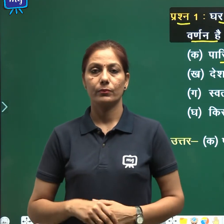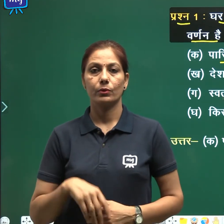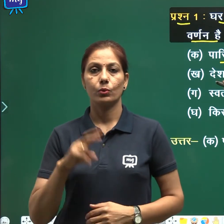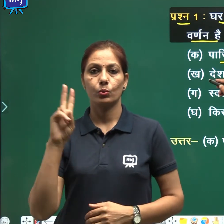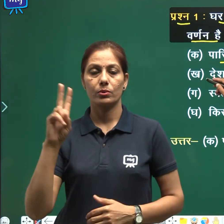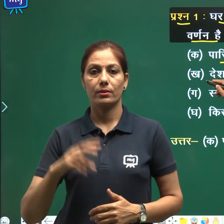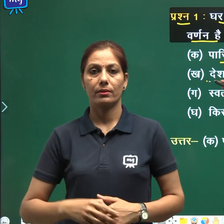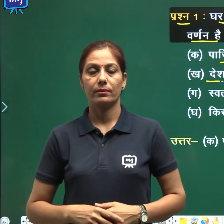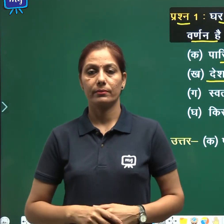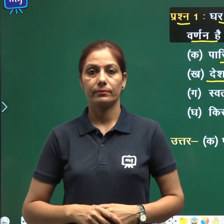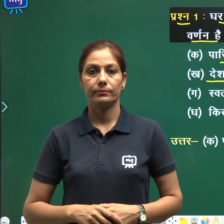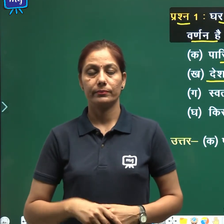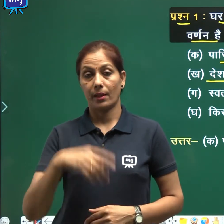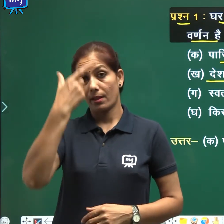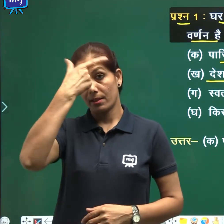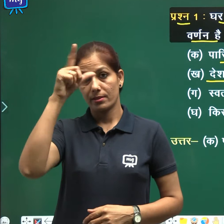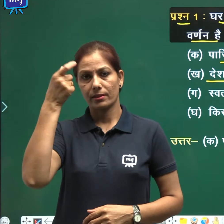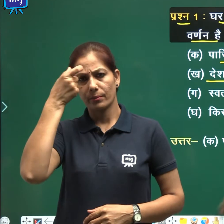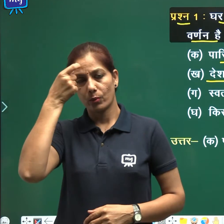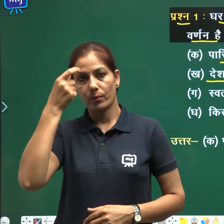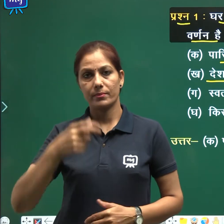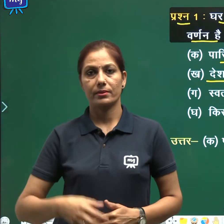दूसरा, देश की समस्या का।